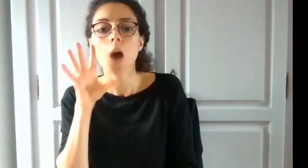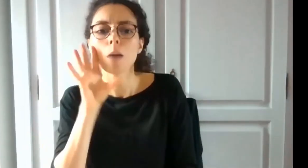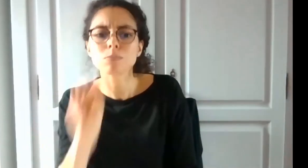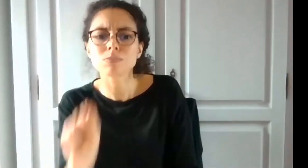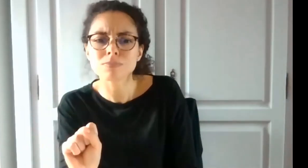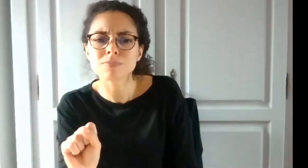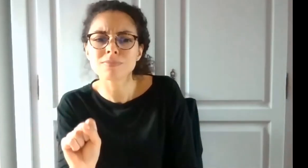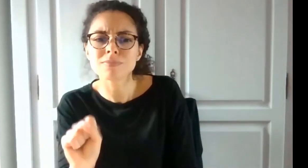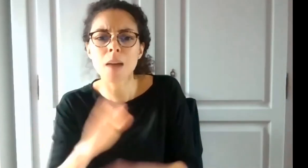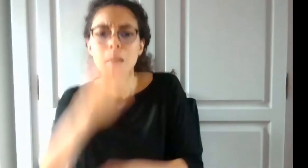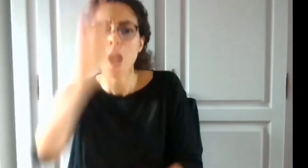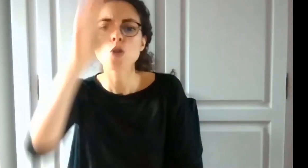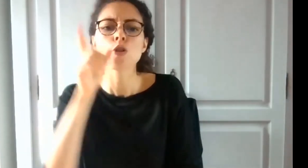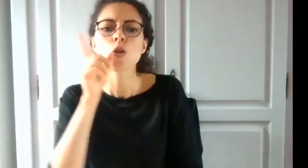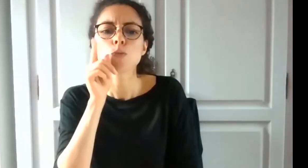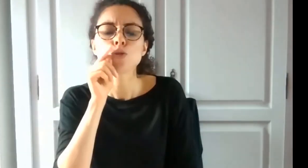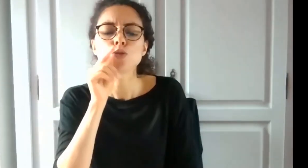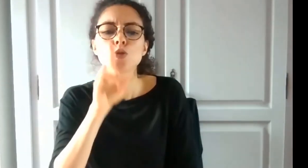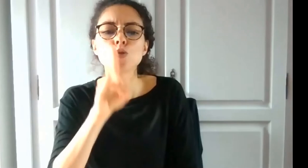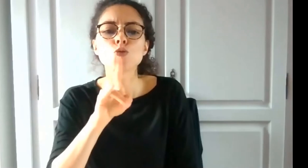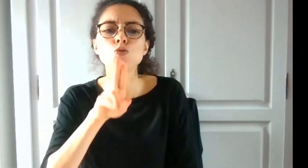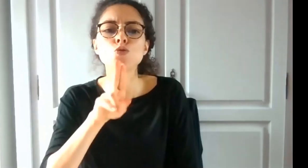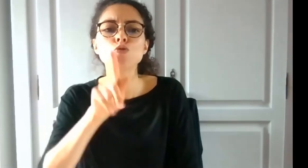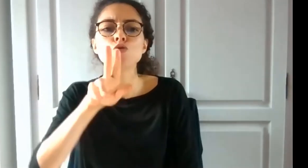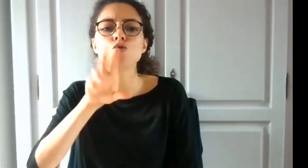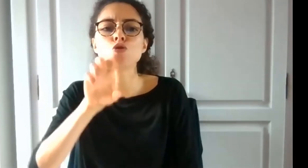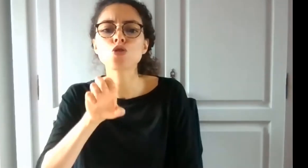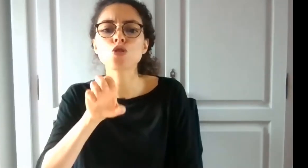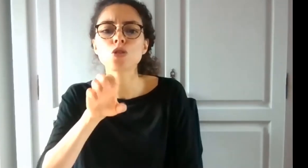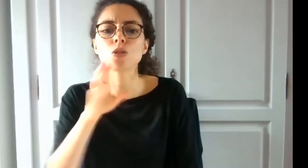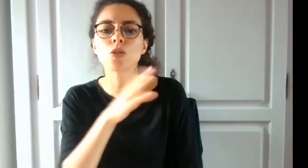Hugues Defoy. Hugues, si vous voulez prendre la parole.